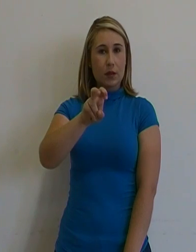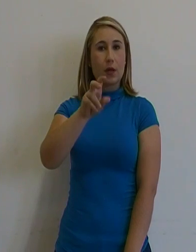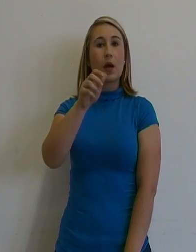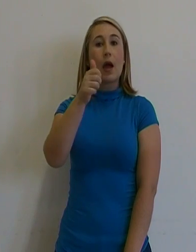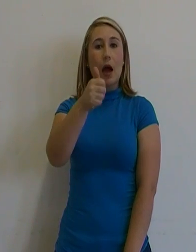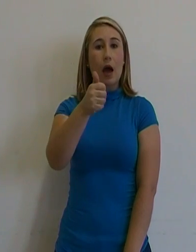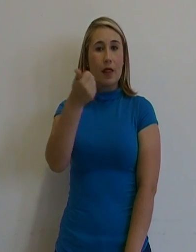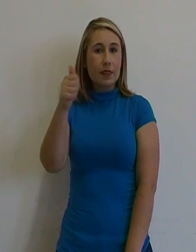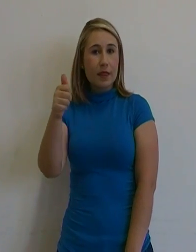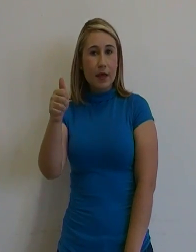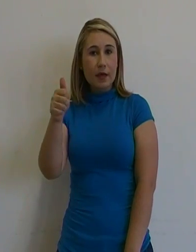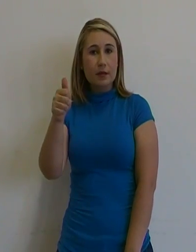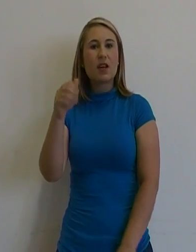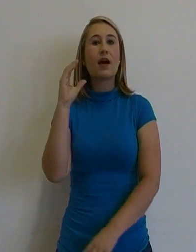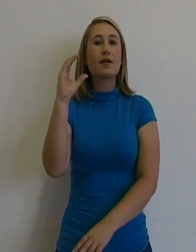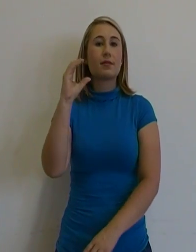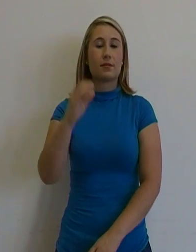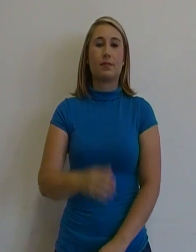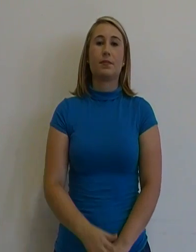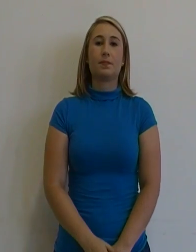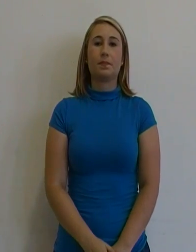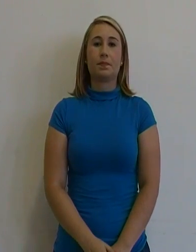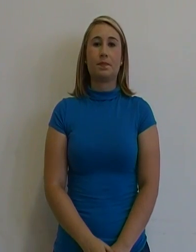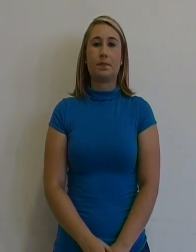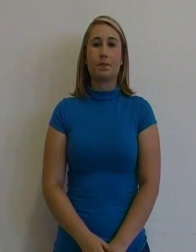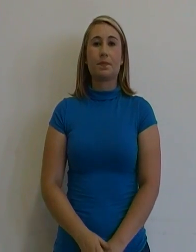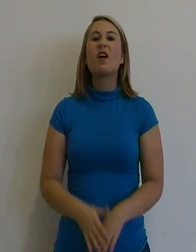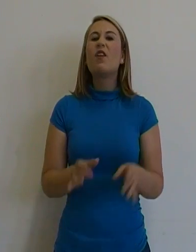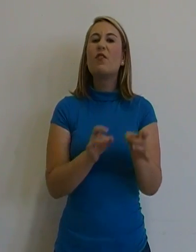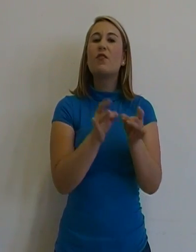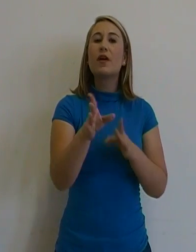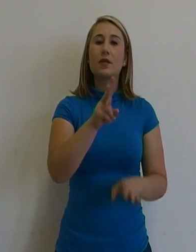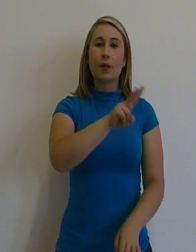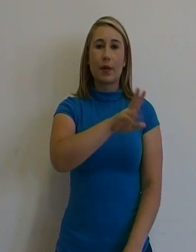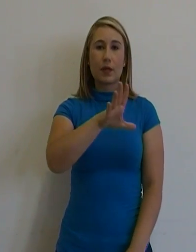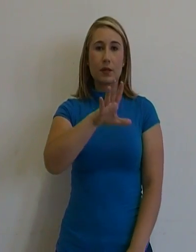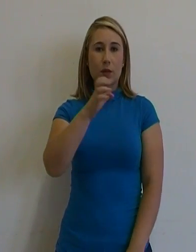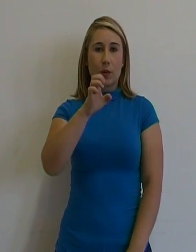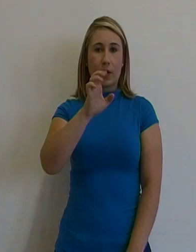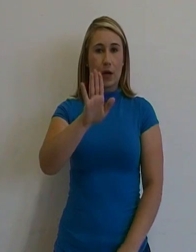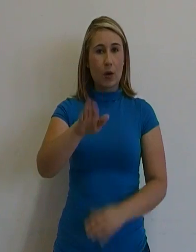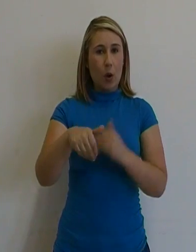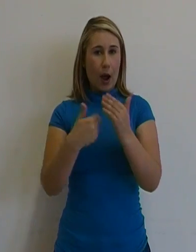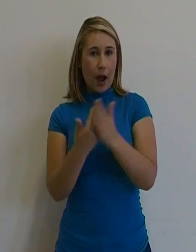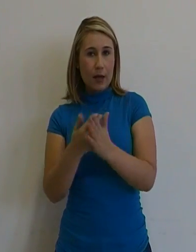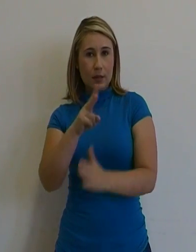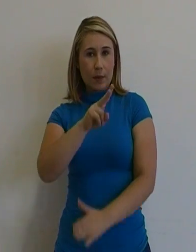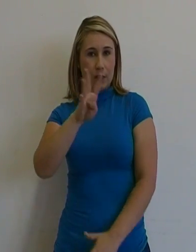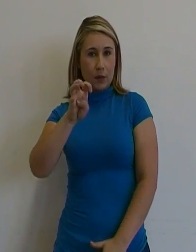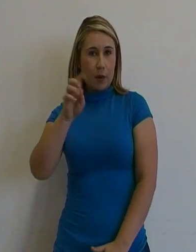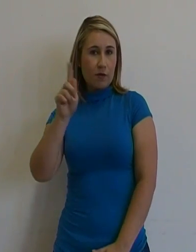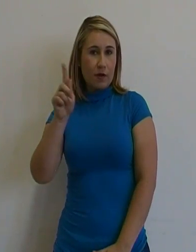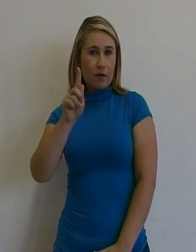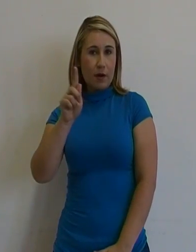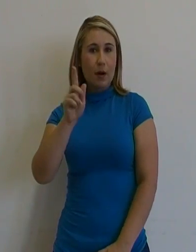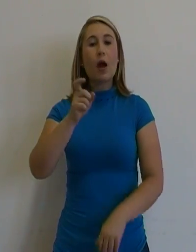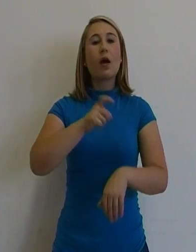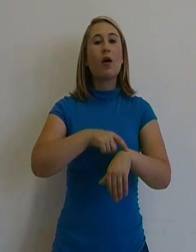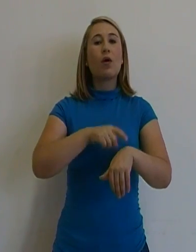97A10, en Castilla, del 25 de enero al 29 de febrero, de 8 de la mañana a